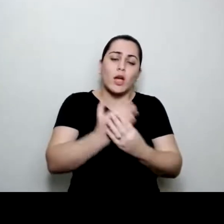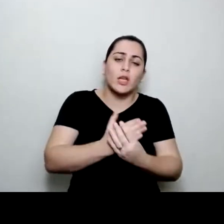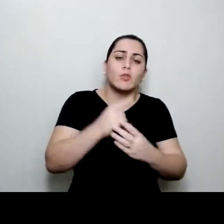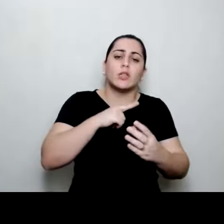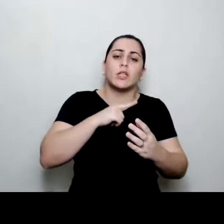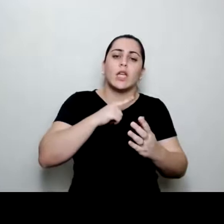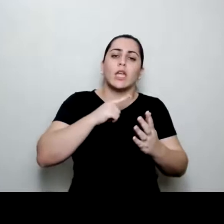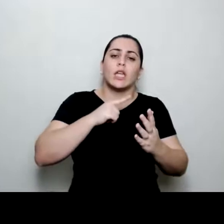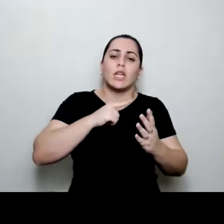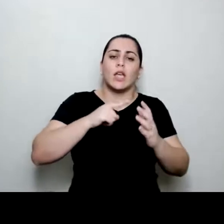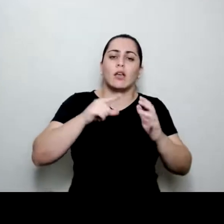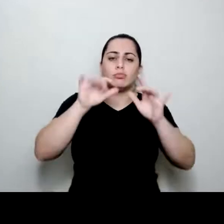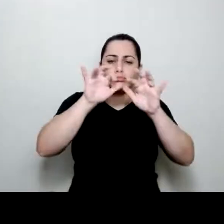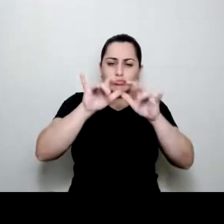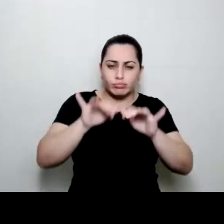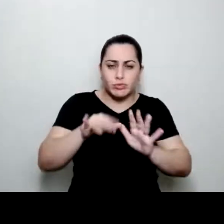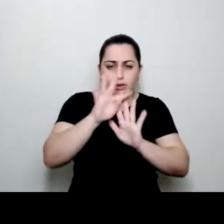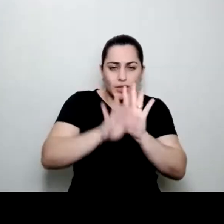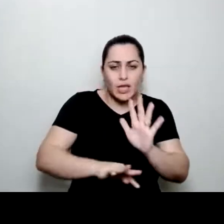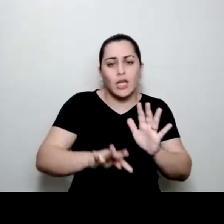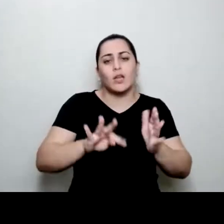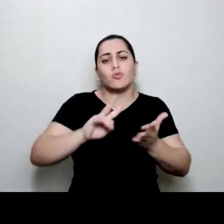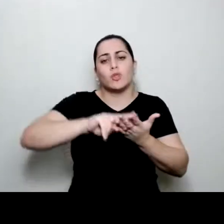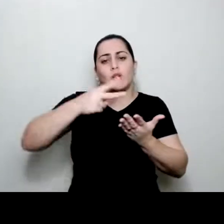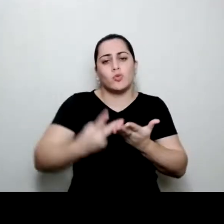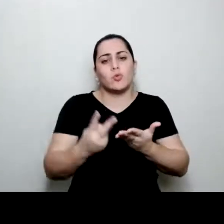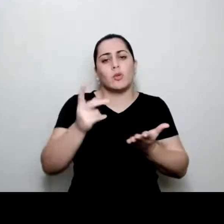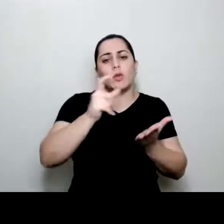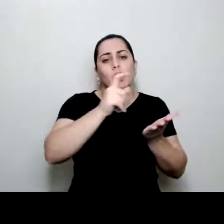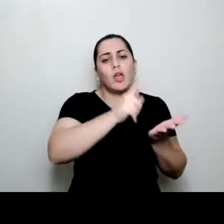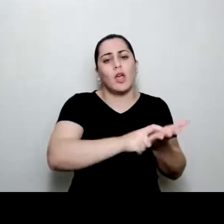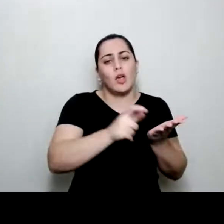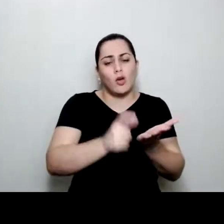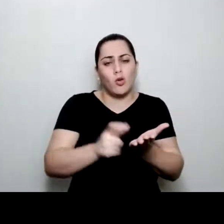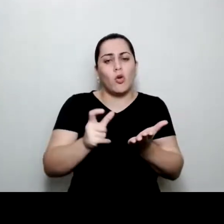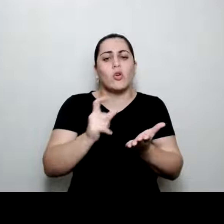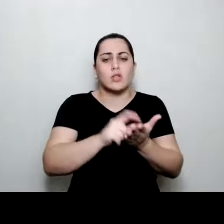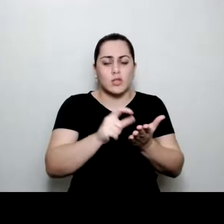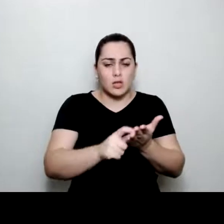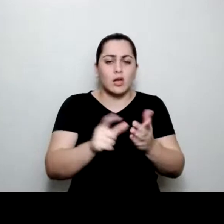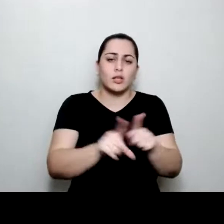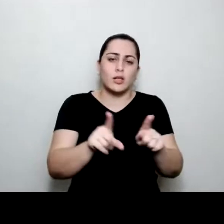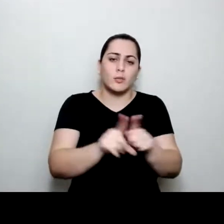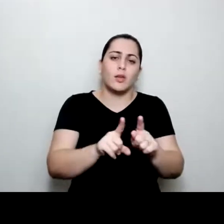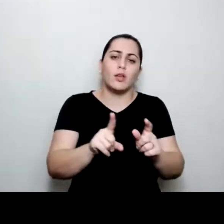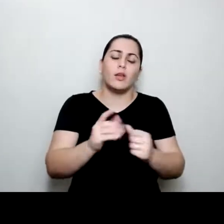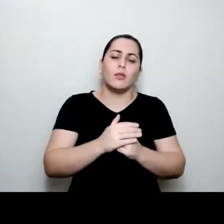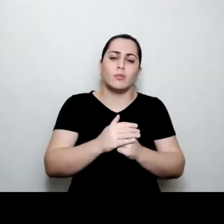a tradução e, eventualmente, a glosa morfema por morfema do texto.